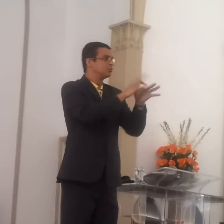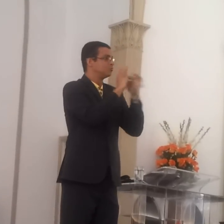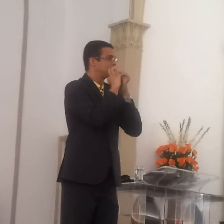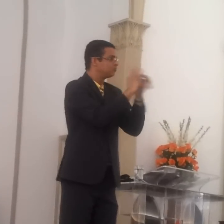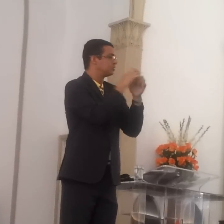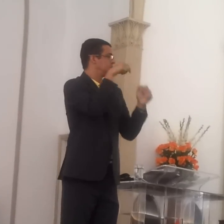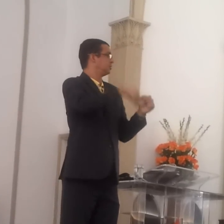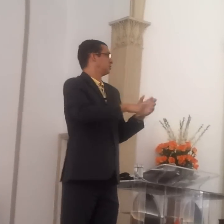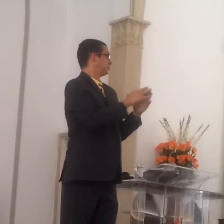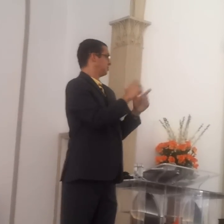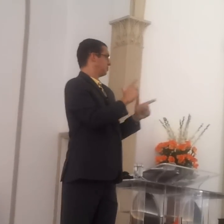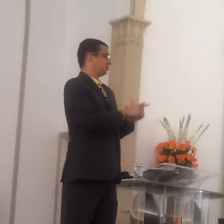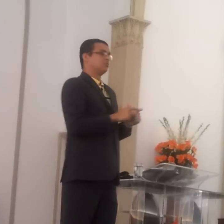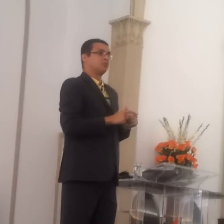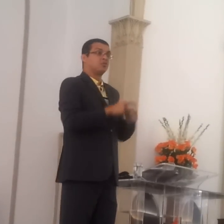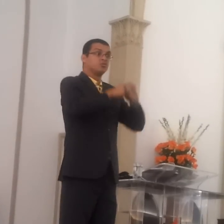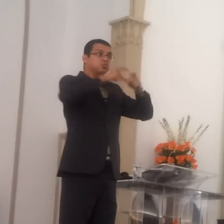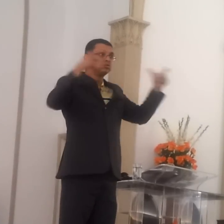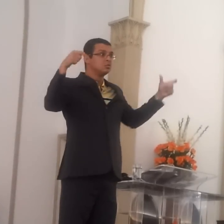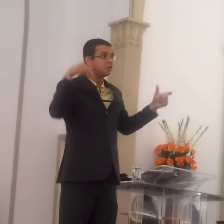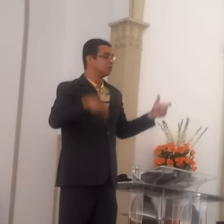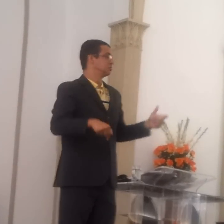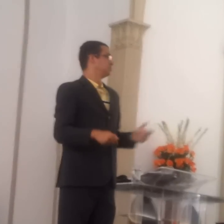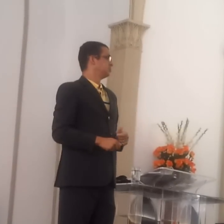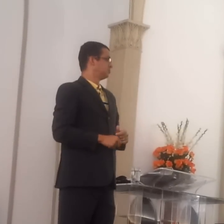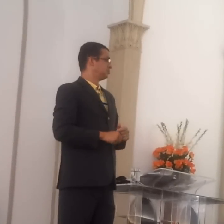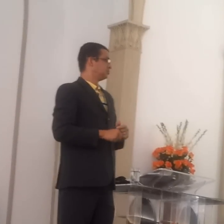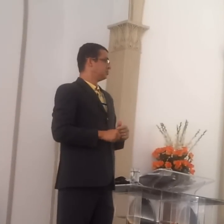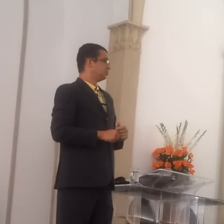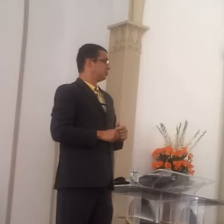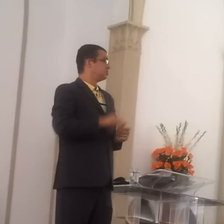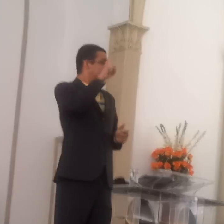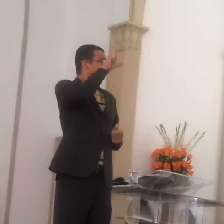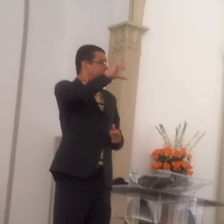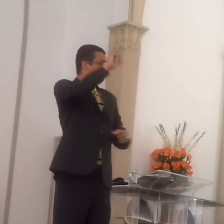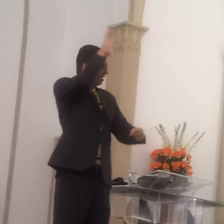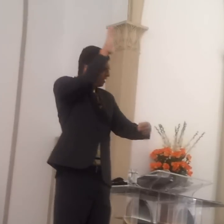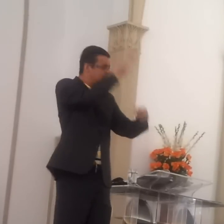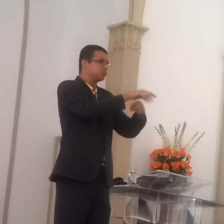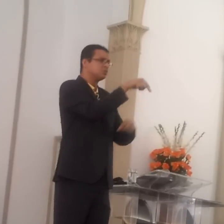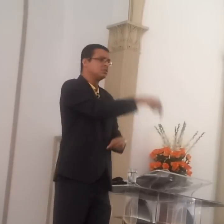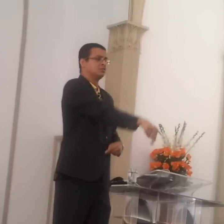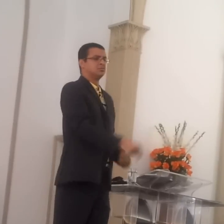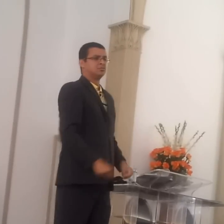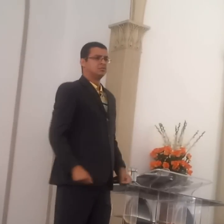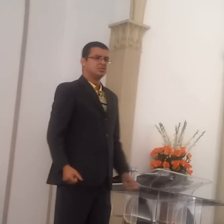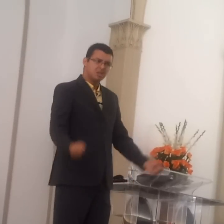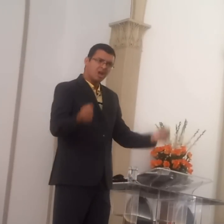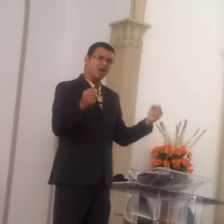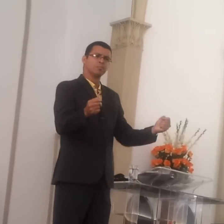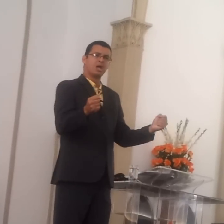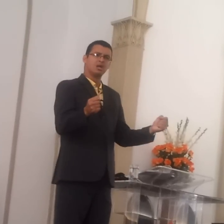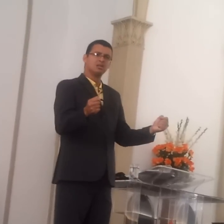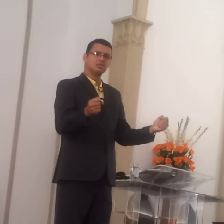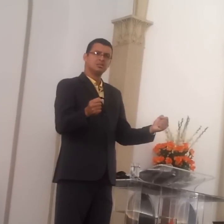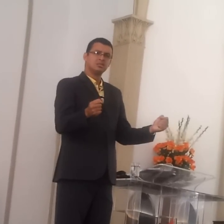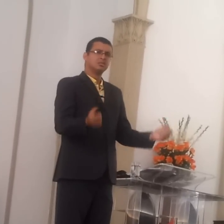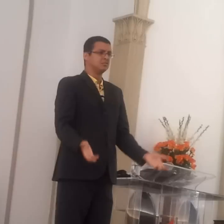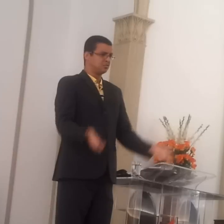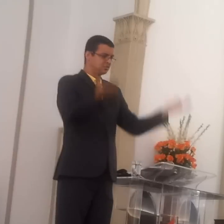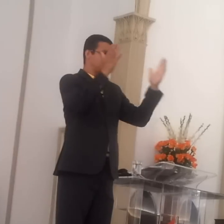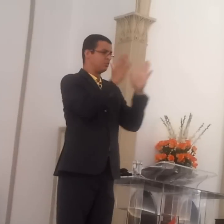abençoado o homem que o Espírito Santo de Deus jogou para este lugar ele vai fazer uma inclusão neste lugar ele vai fazer uma divisão aleluia